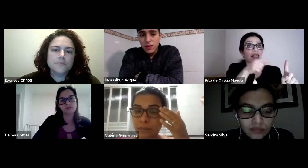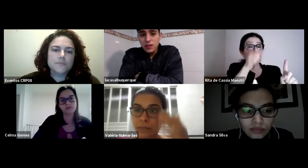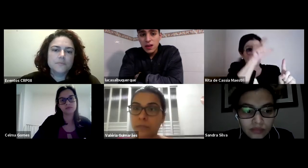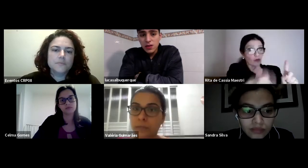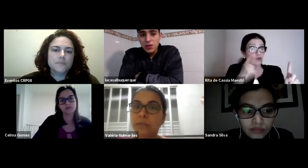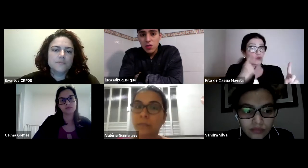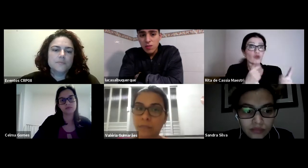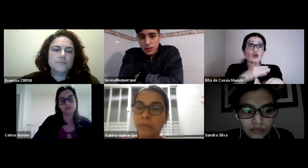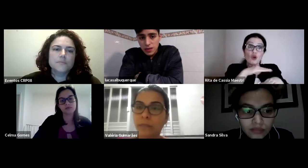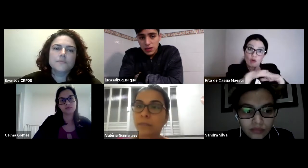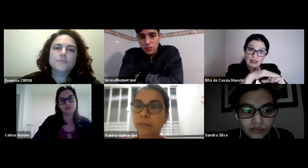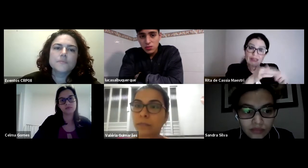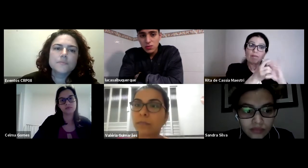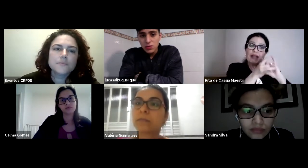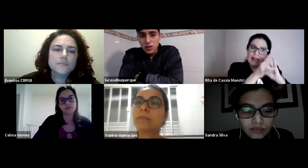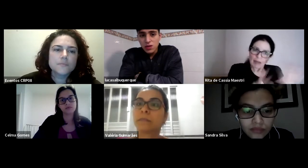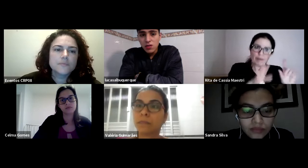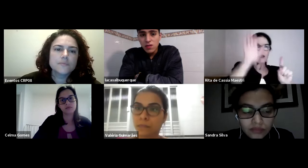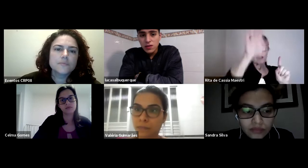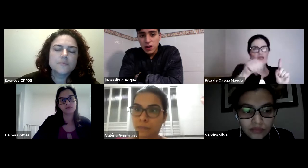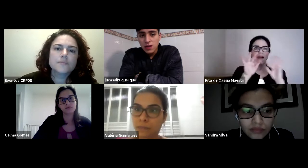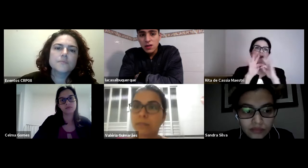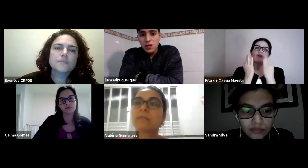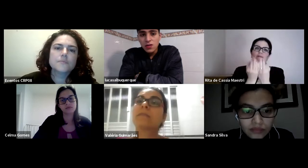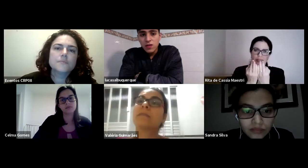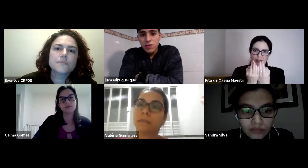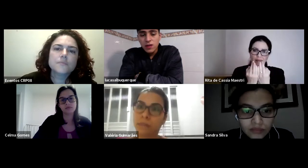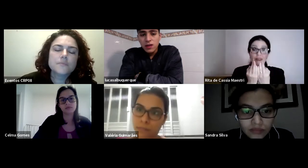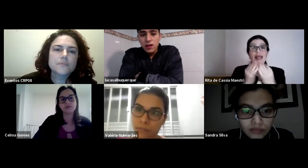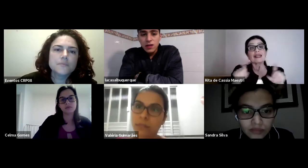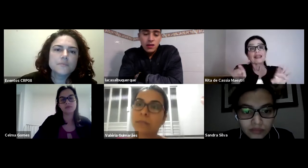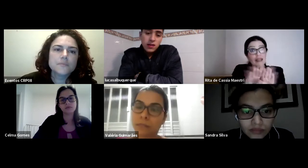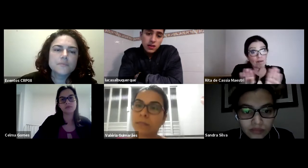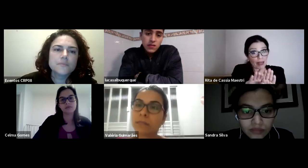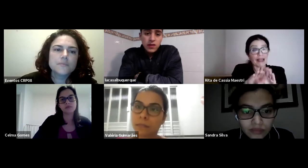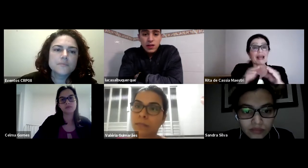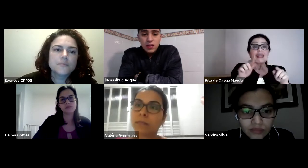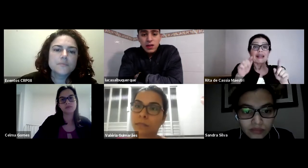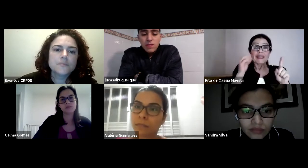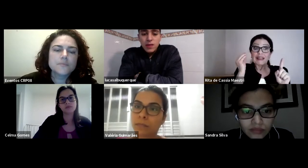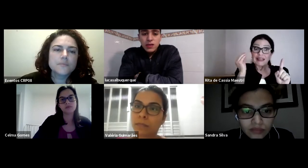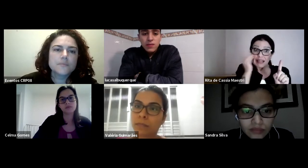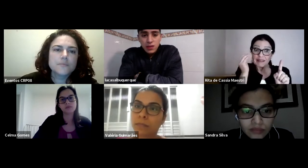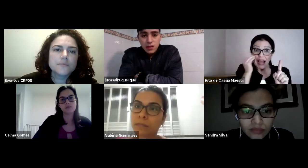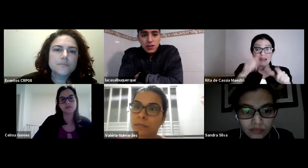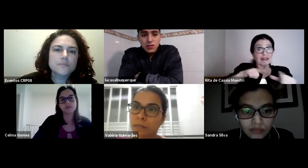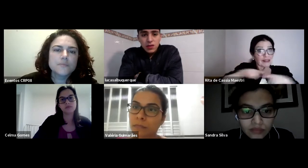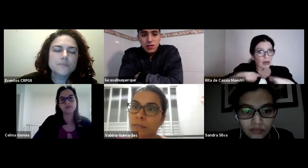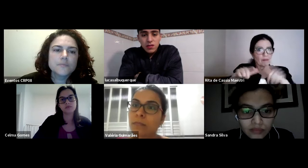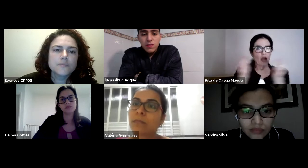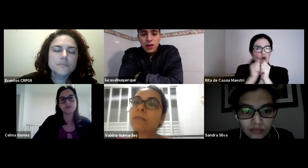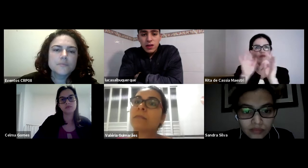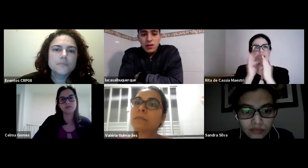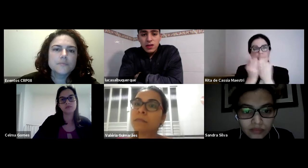com o paciente surdo. Conversar de forma livre, mas também ter esse contato